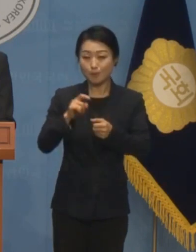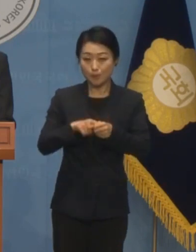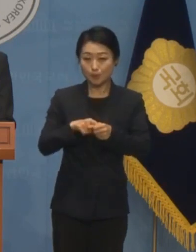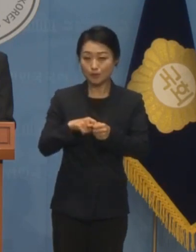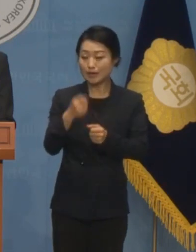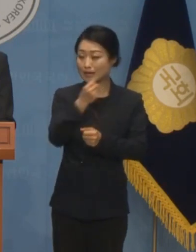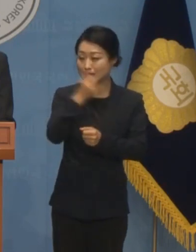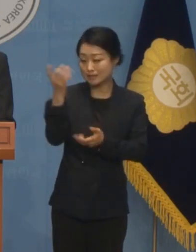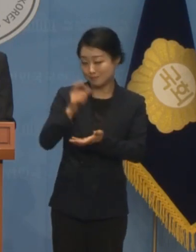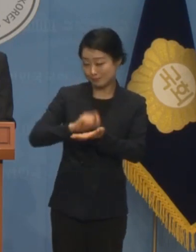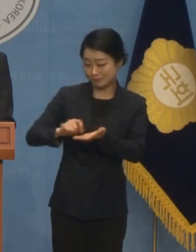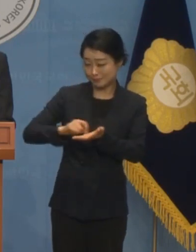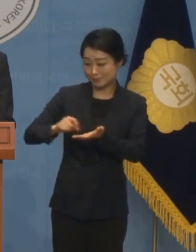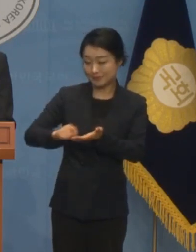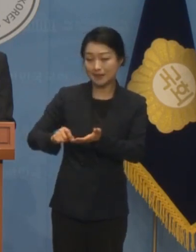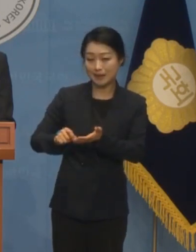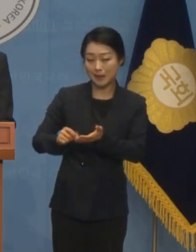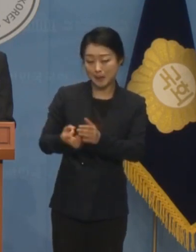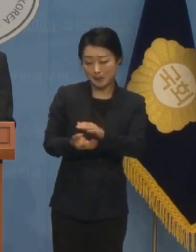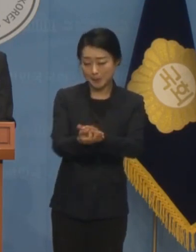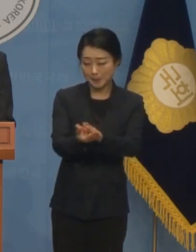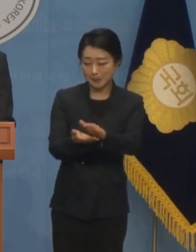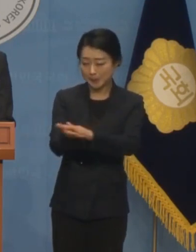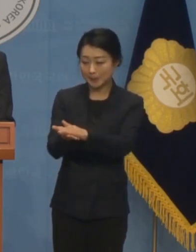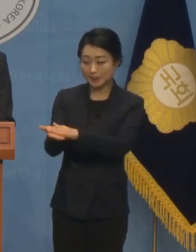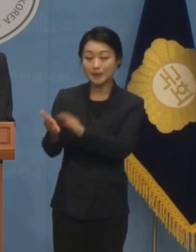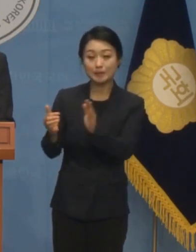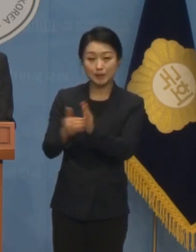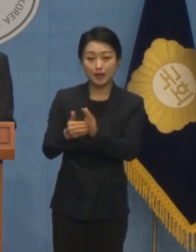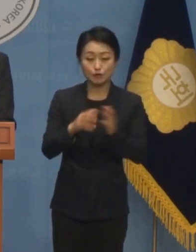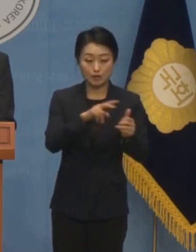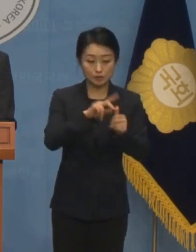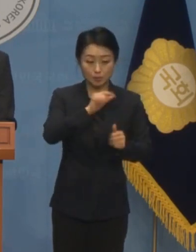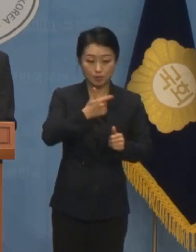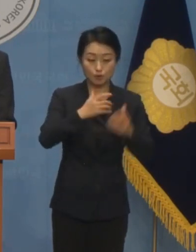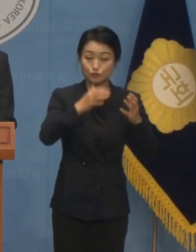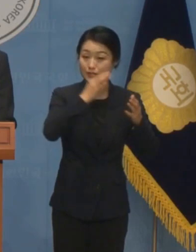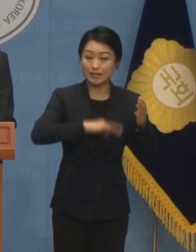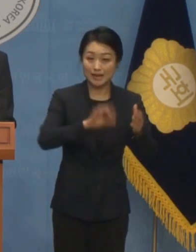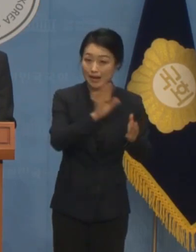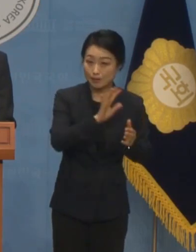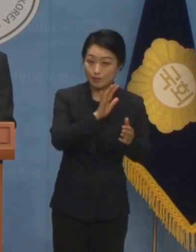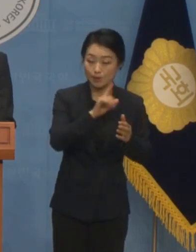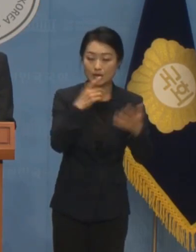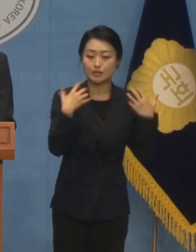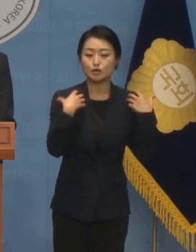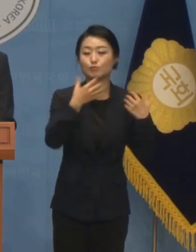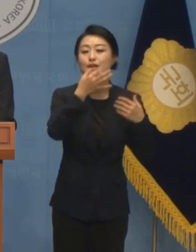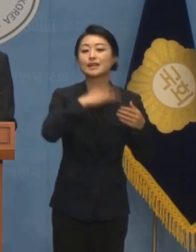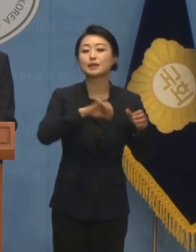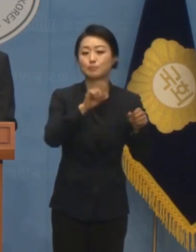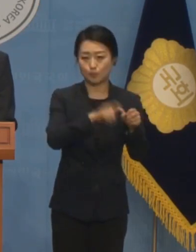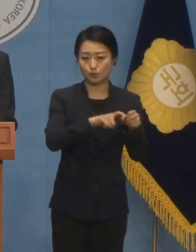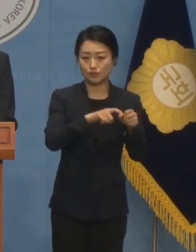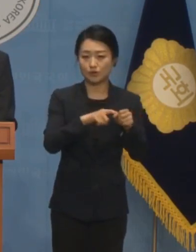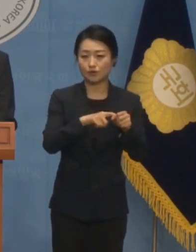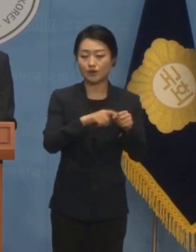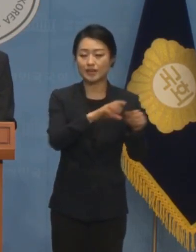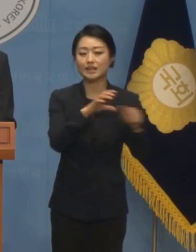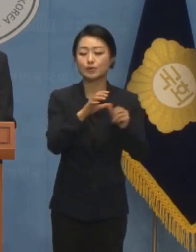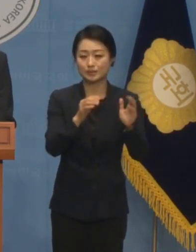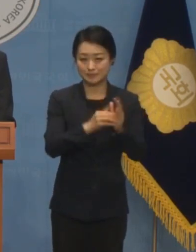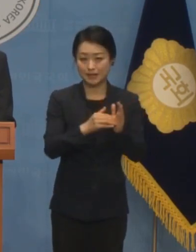사주에 사용되었습니다. 국가정보원이 국익이 아니라 권력의 이익을 위해 이용당했습니다.